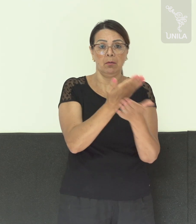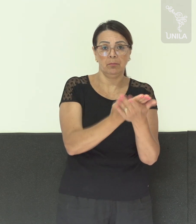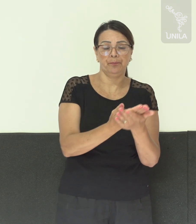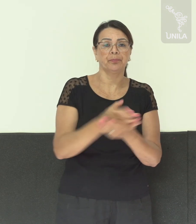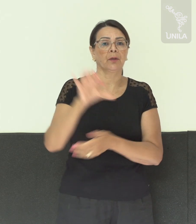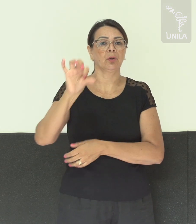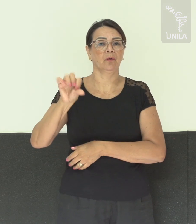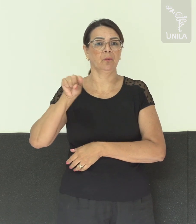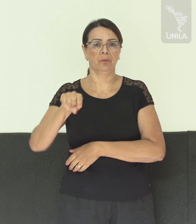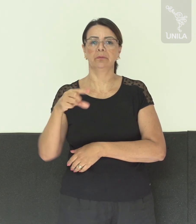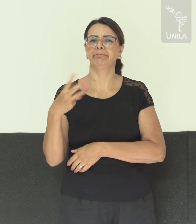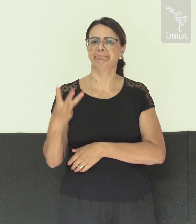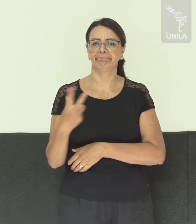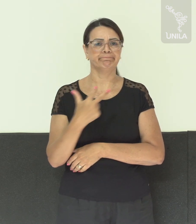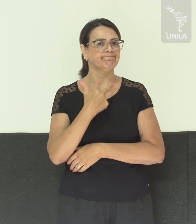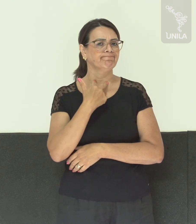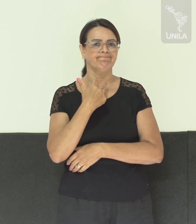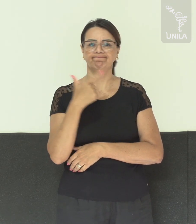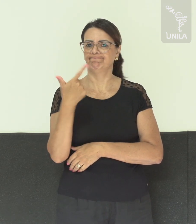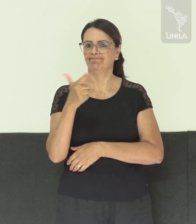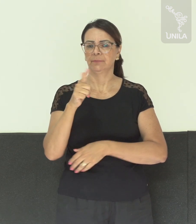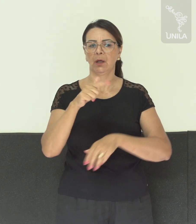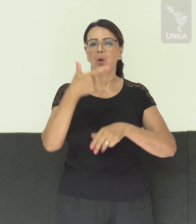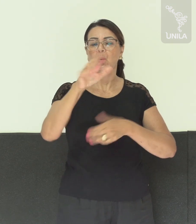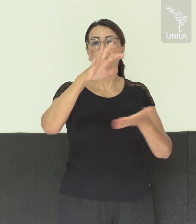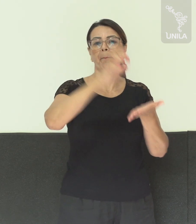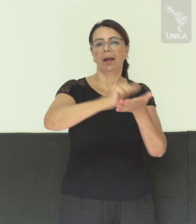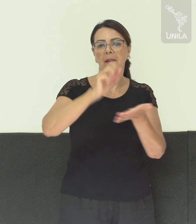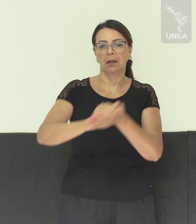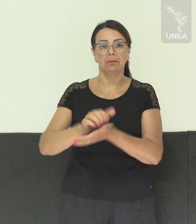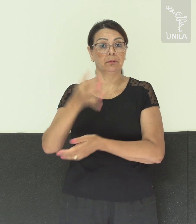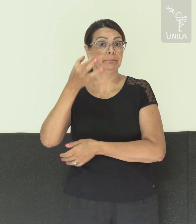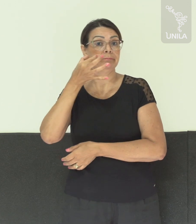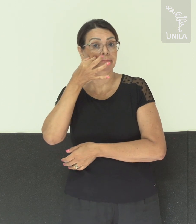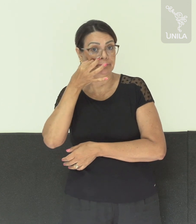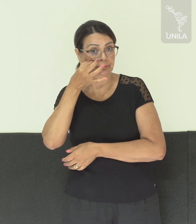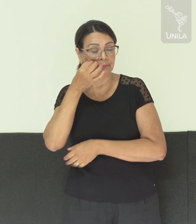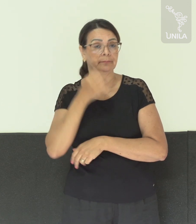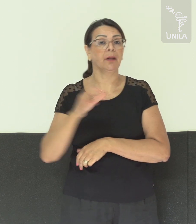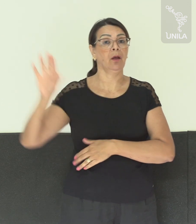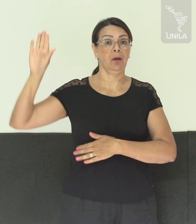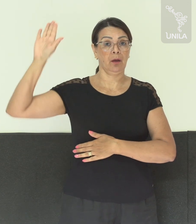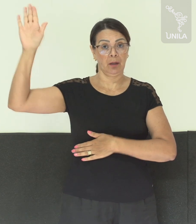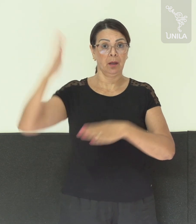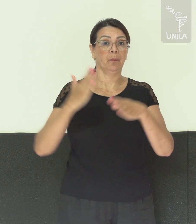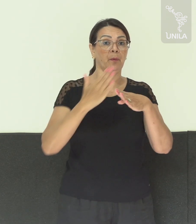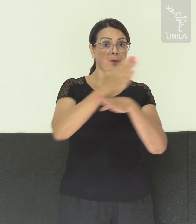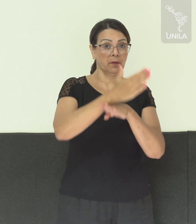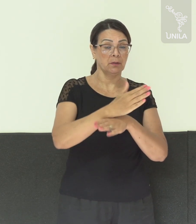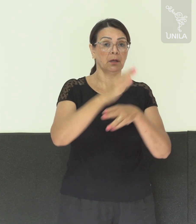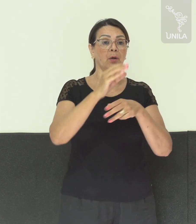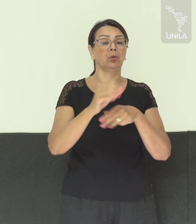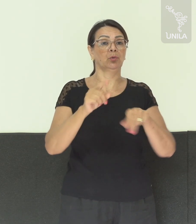9.3. Não haverá procedimentos de matrícula presencial, podendo os candidatos aprovados no presente